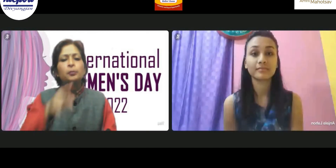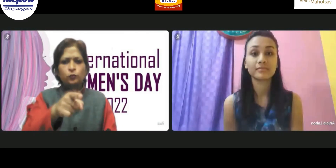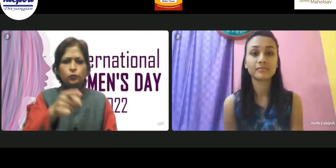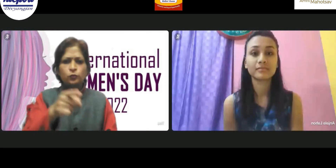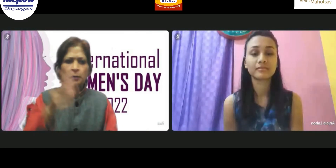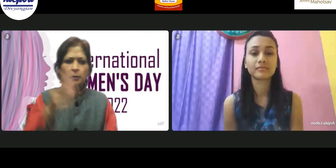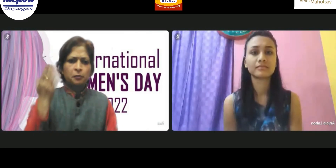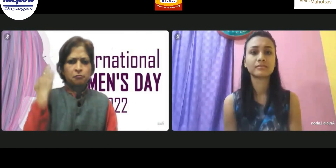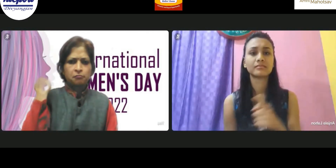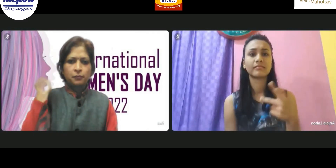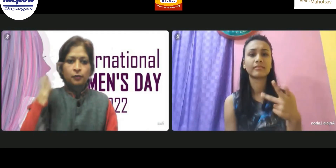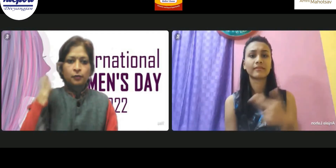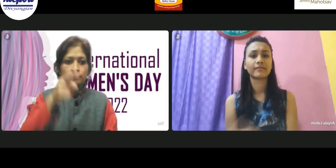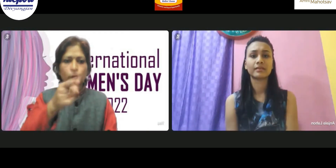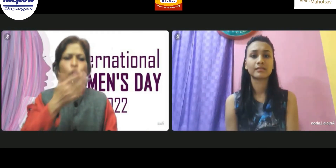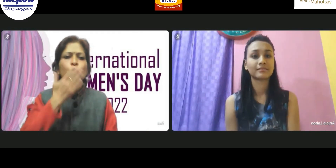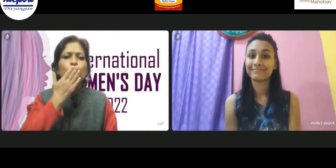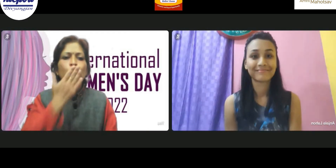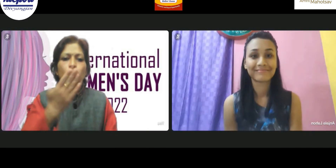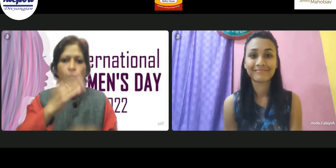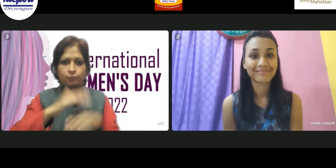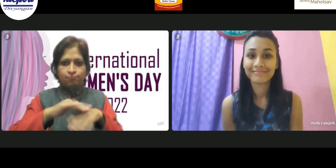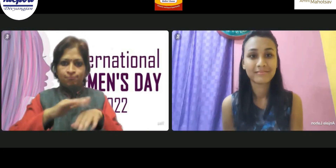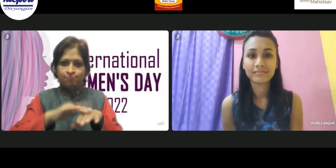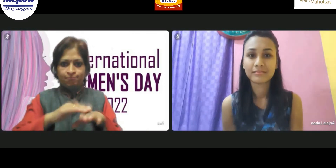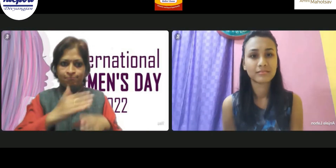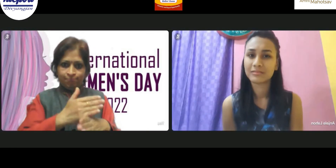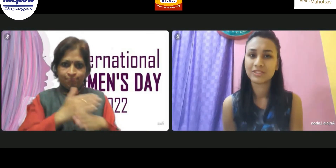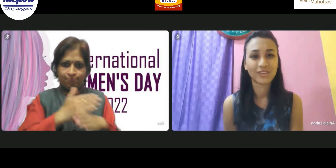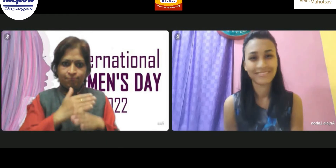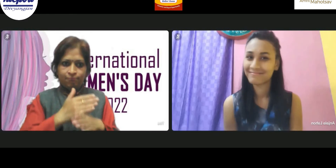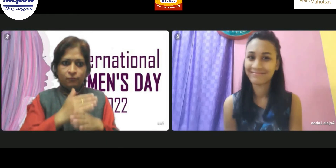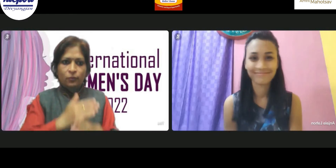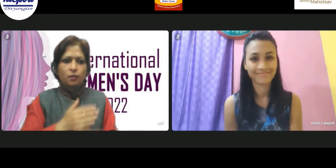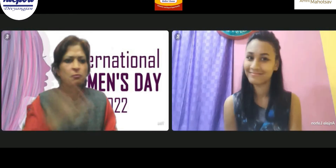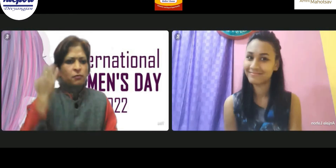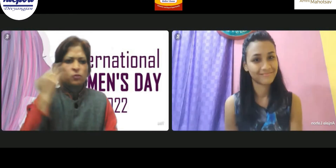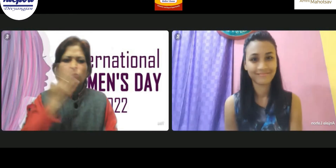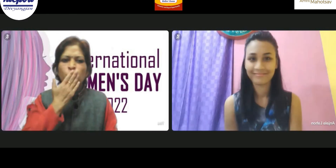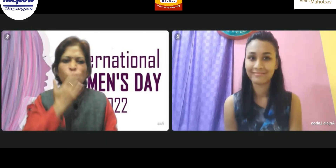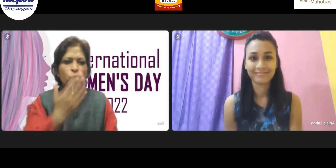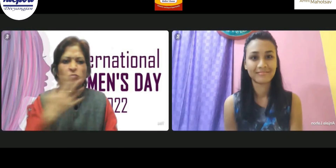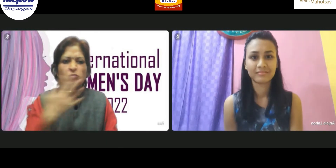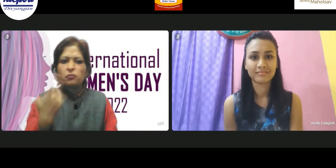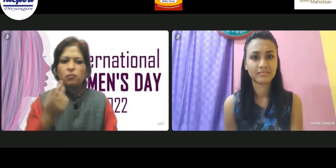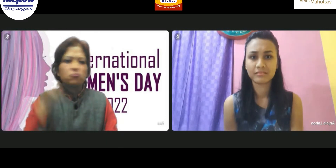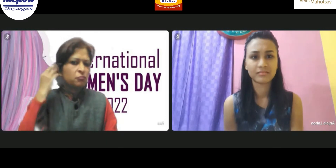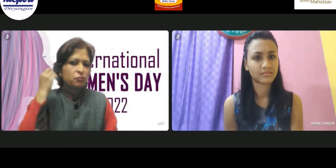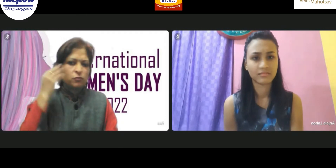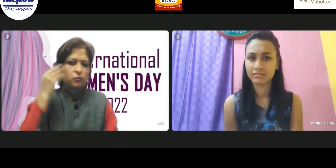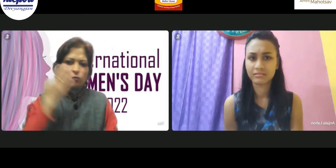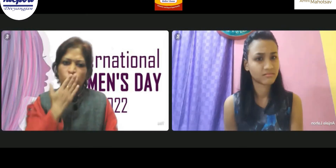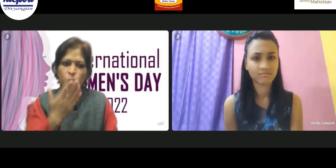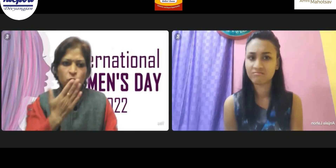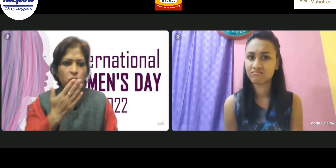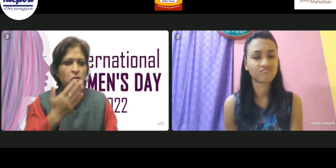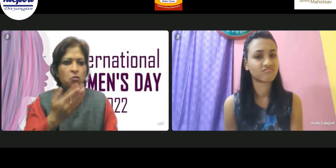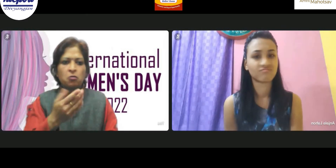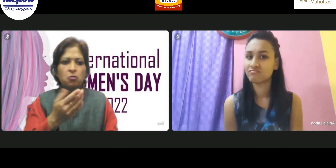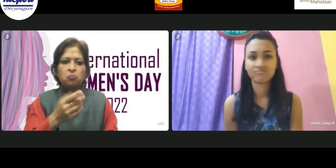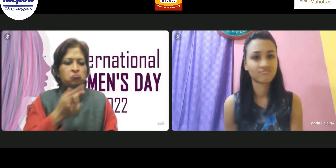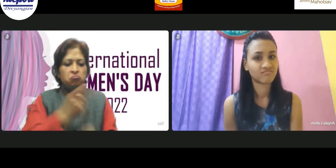एंजेला, अच्छा, तुमने मुझे अपना अनुभव बताया कि तुम जिस स्कूल में पढ़ती थी वहां सांकेतिक भाषा नहीं